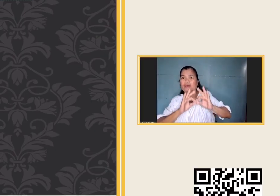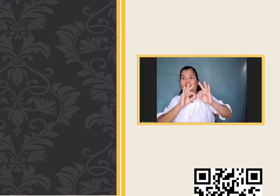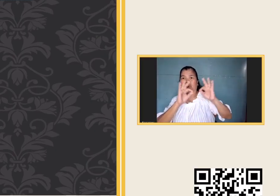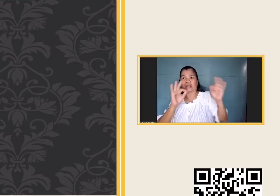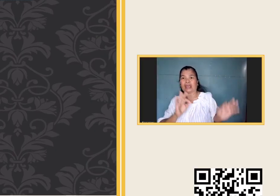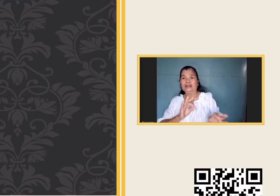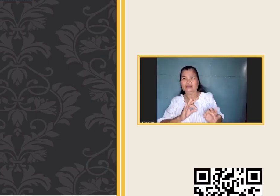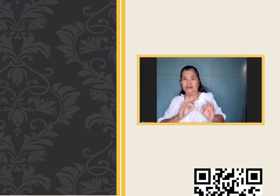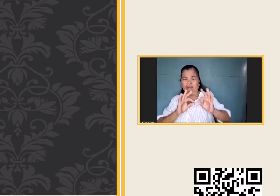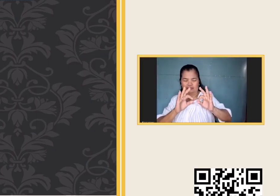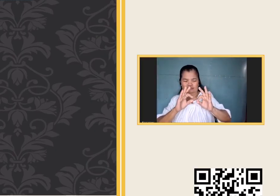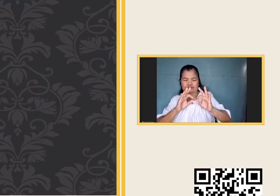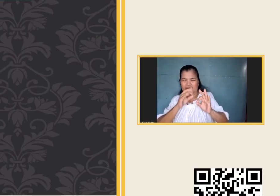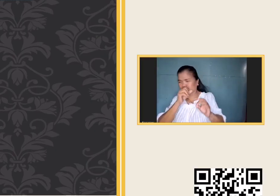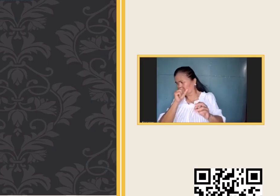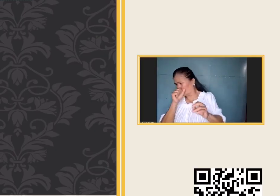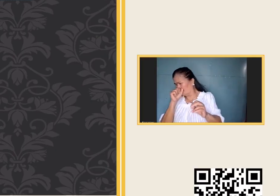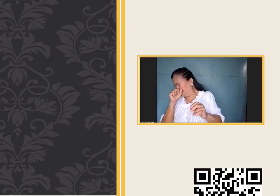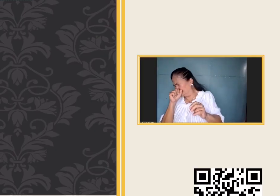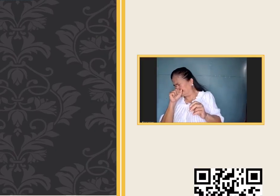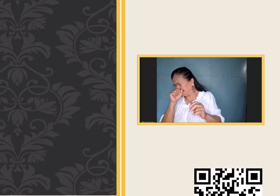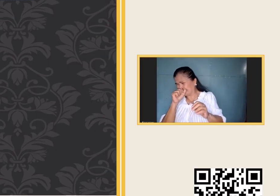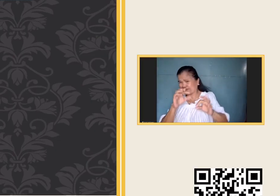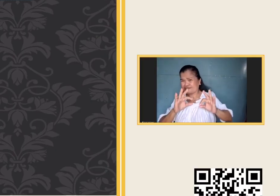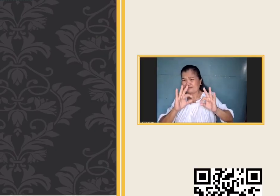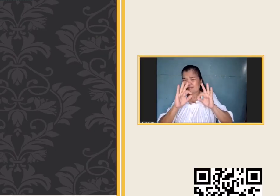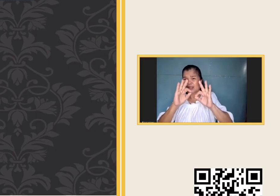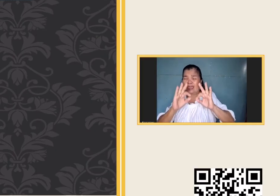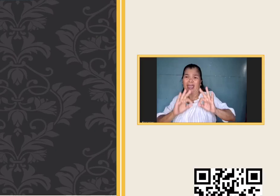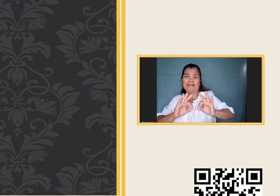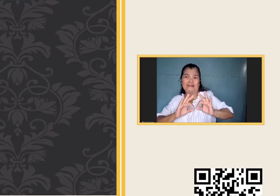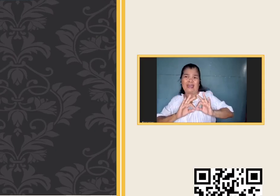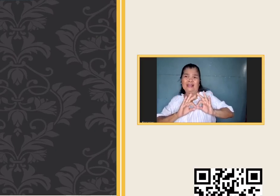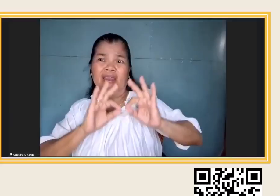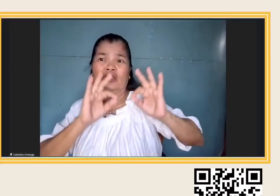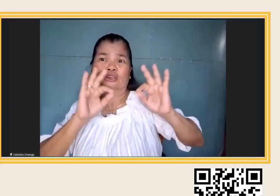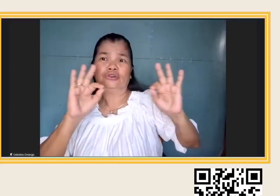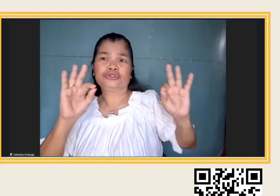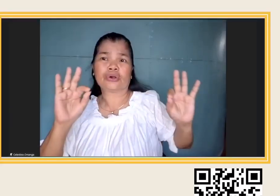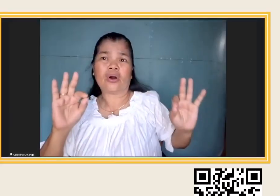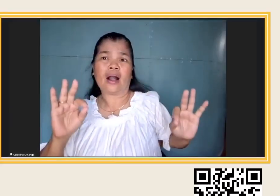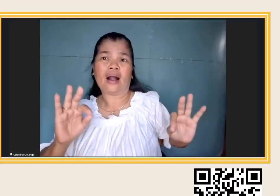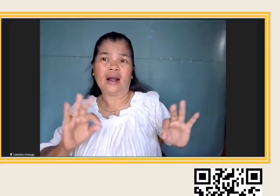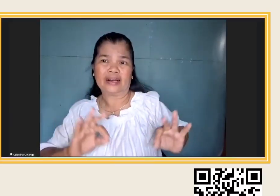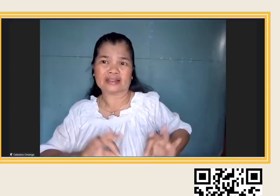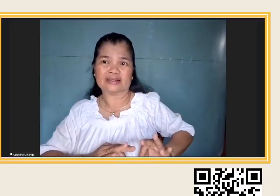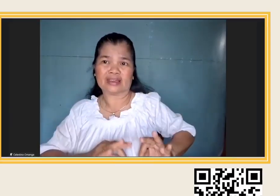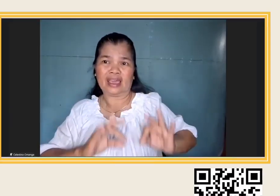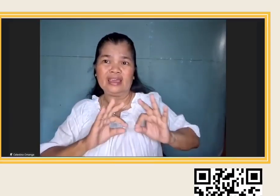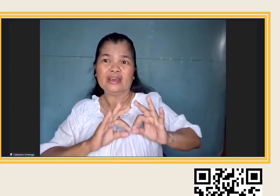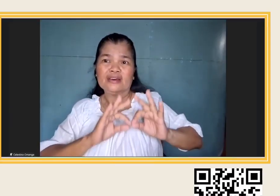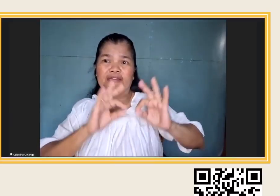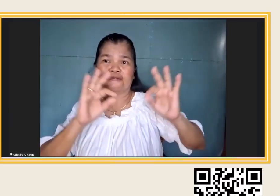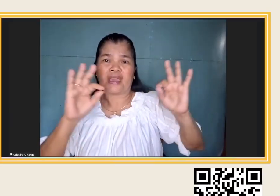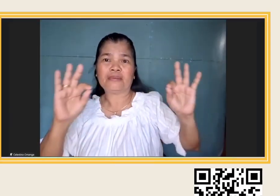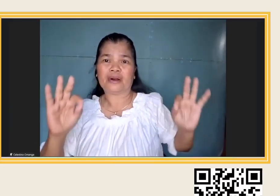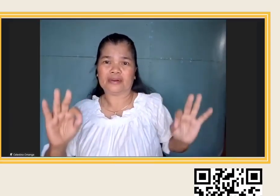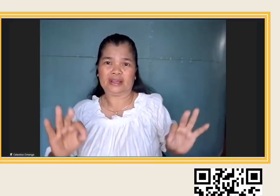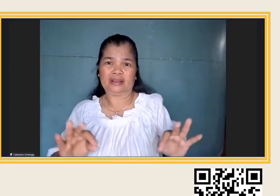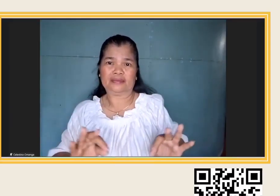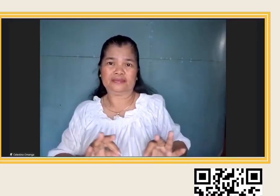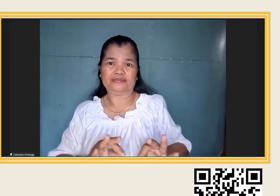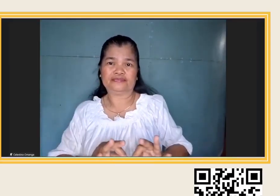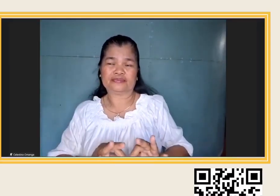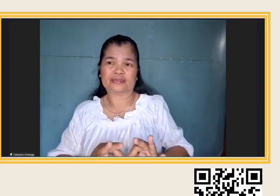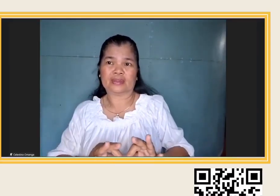sorry, wedding, sorry. F hand, you draw a heart. Okay?